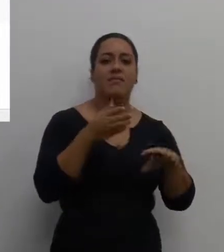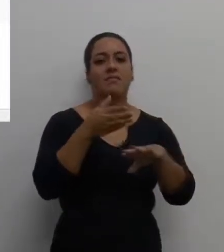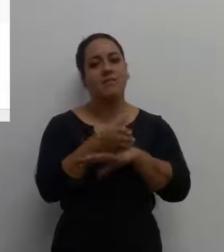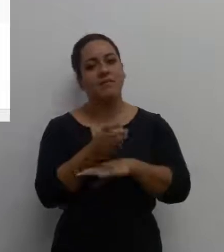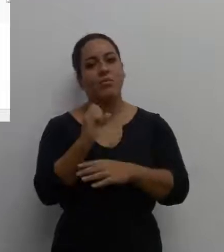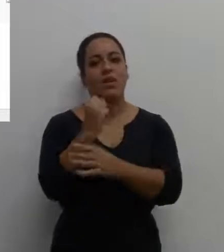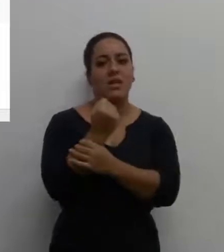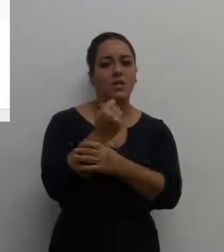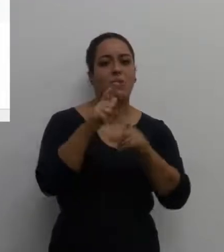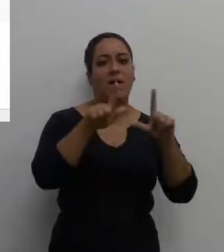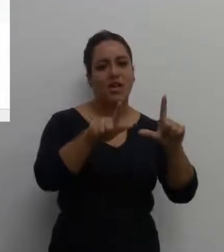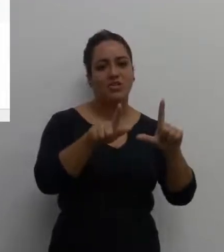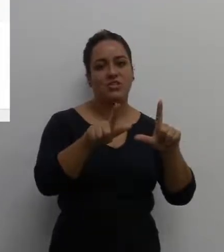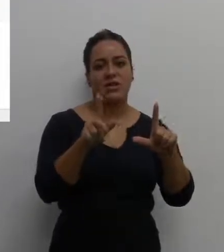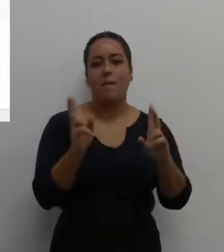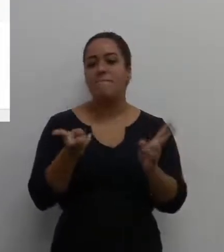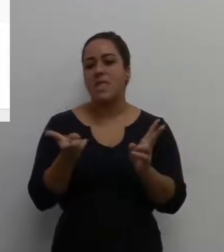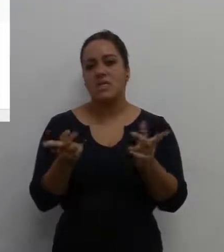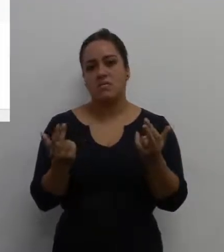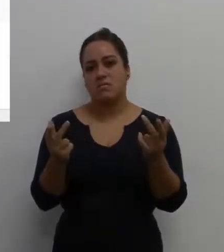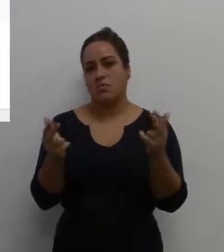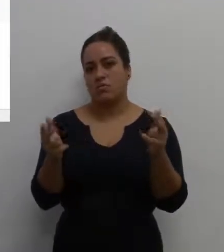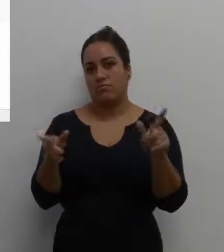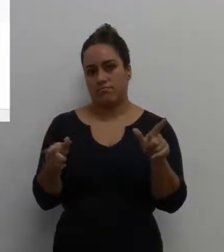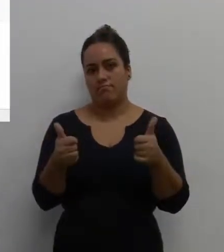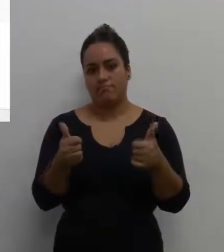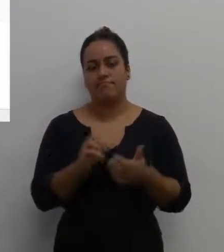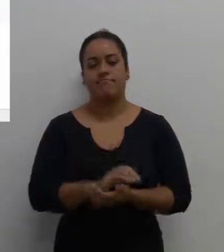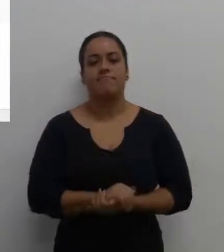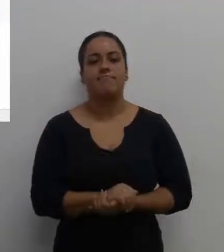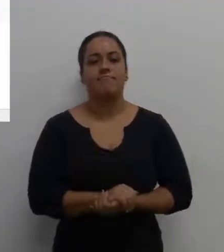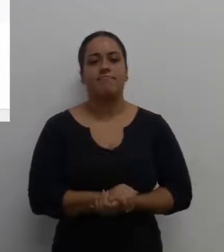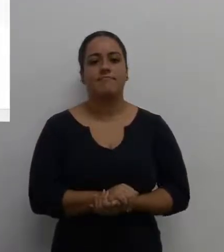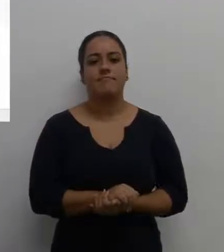proteger página. O processo é o mesmo. Ok?